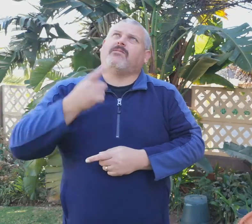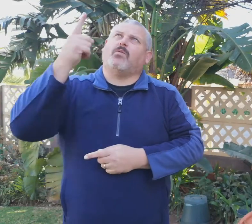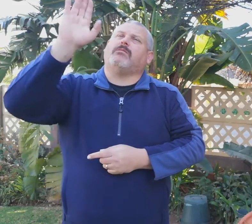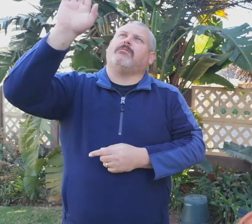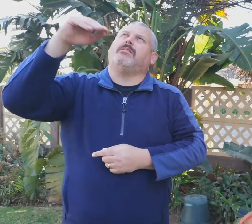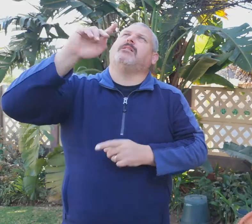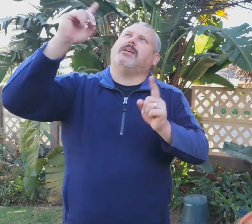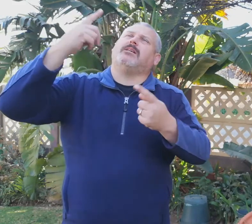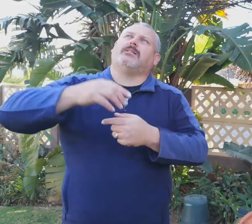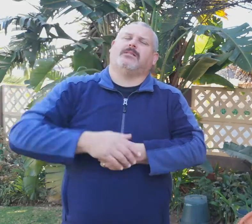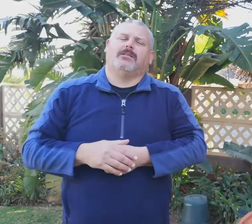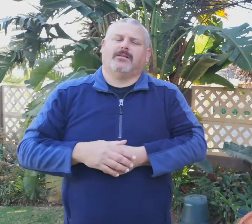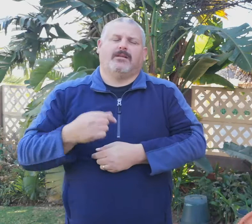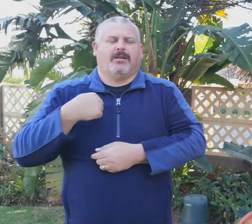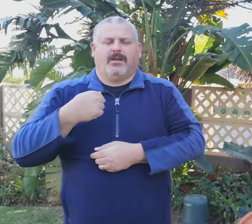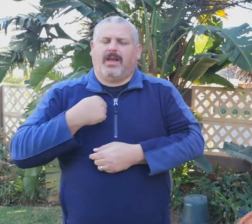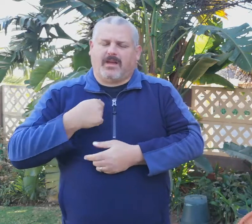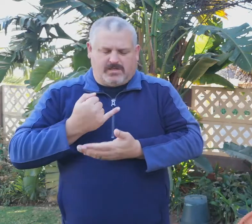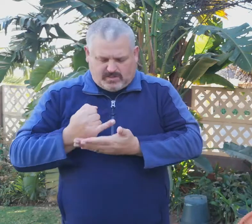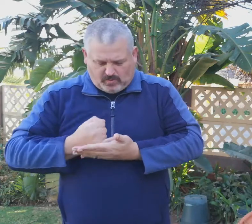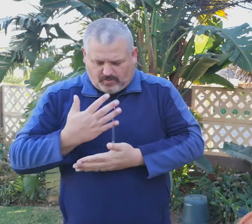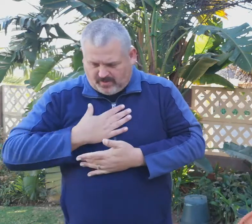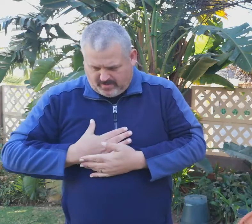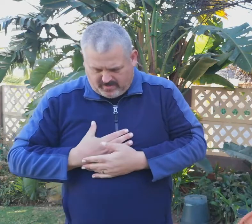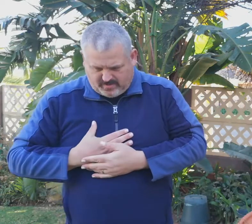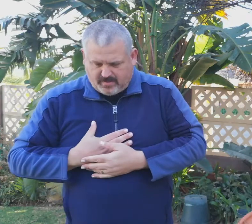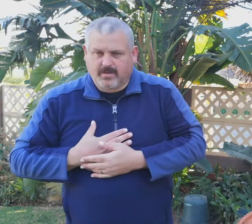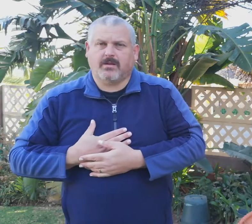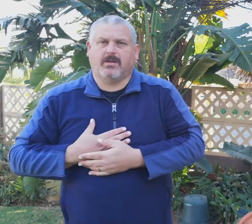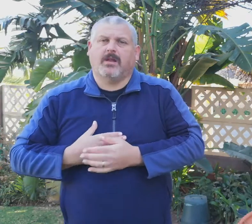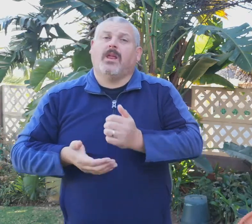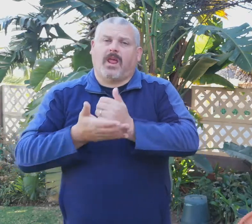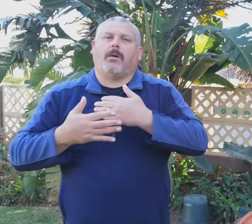Kan so goed, ja, ek is gesond dan.